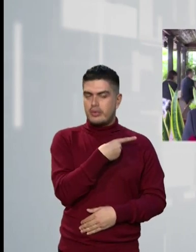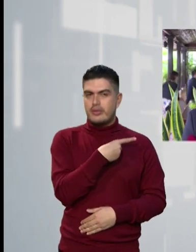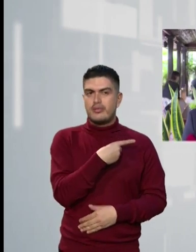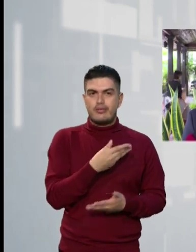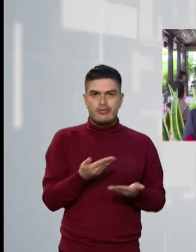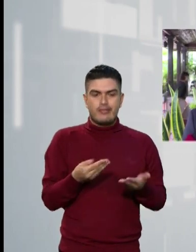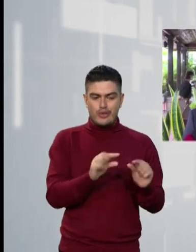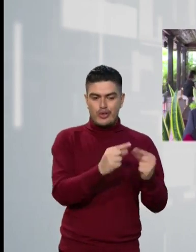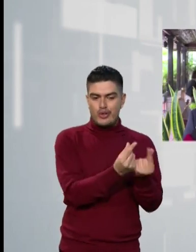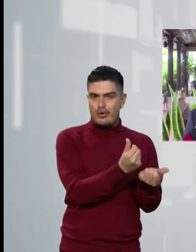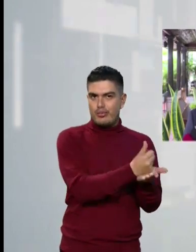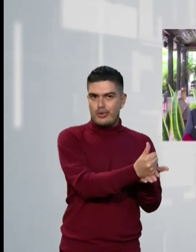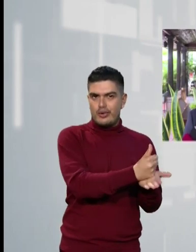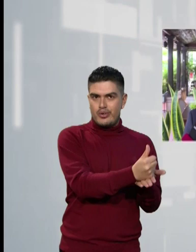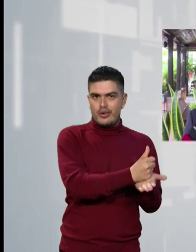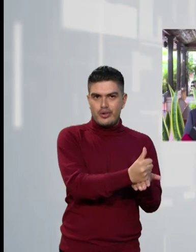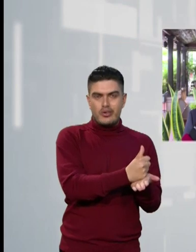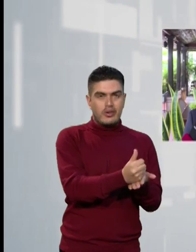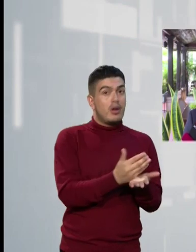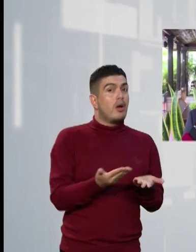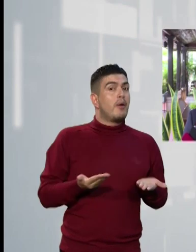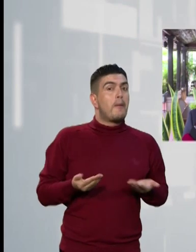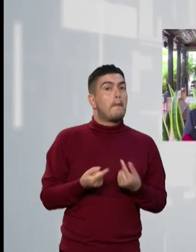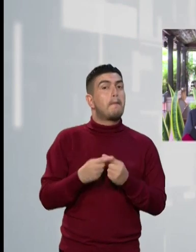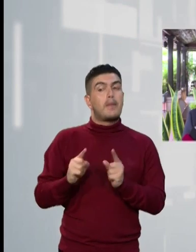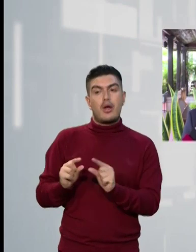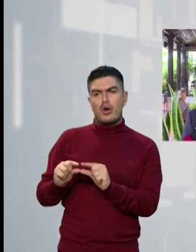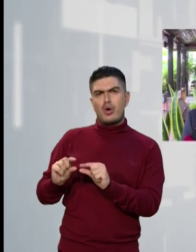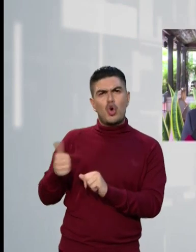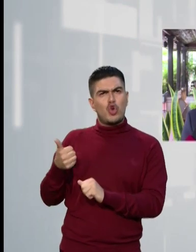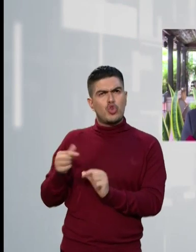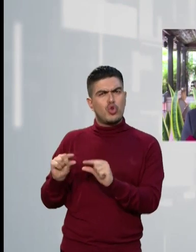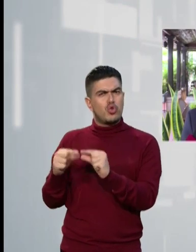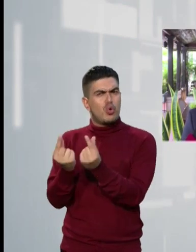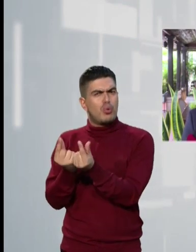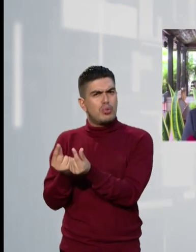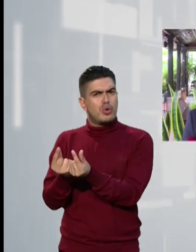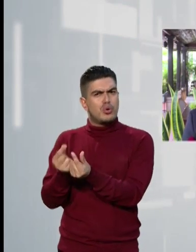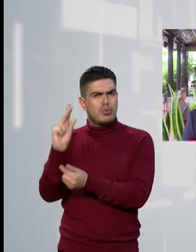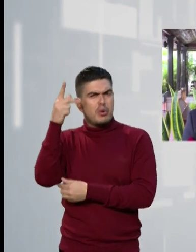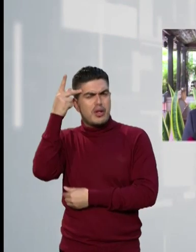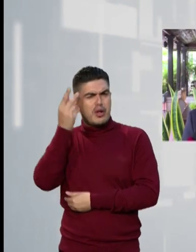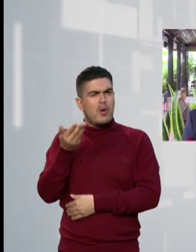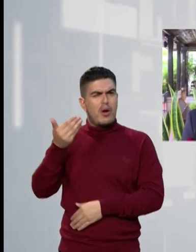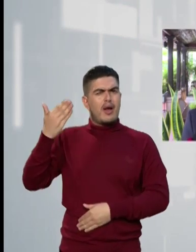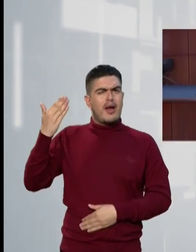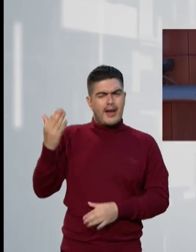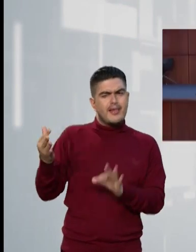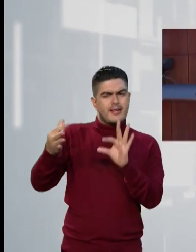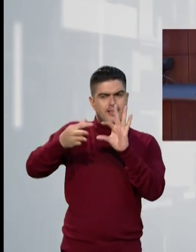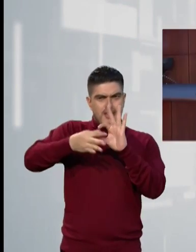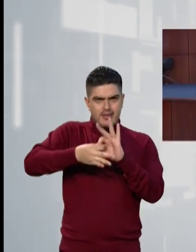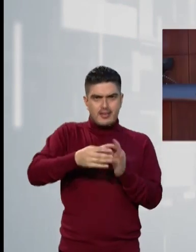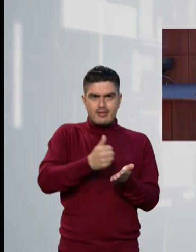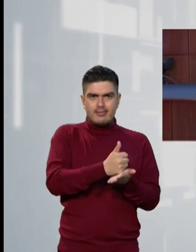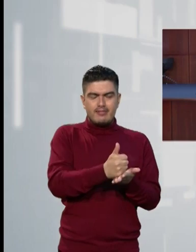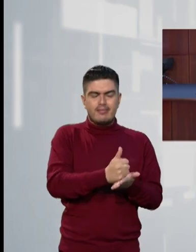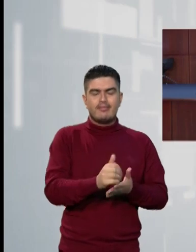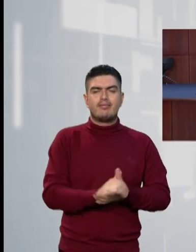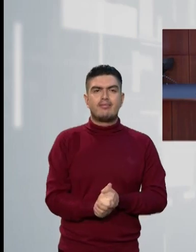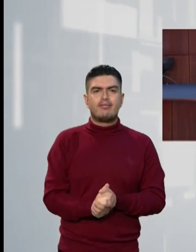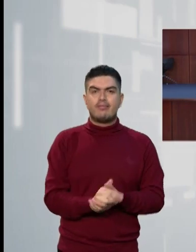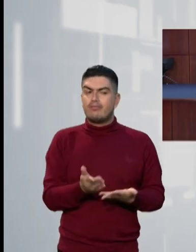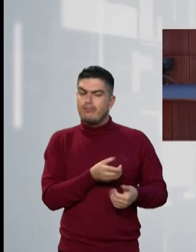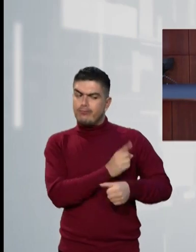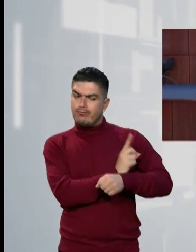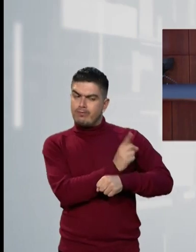mayoría del partido nacional y las personas que no forman parte del partido Nacional son personas que en su momento han sido afines al partido nacional entre las acusaciones